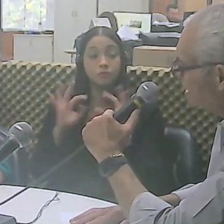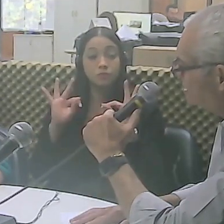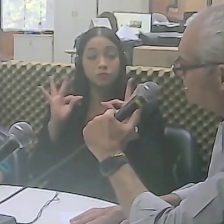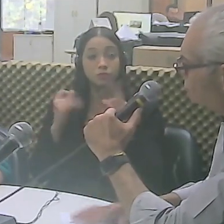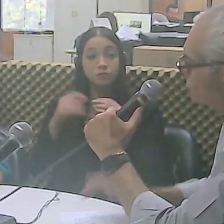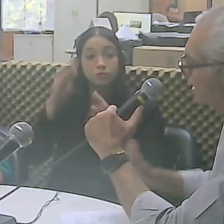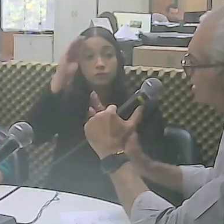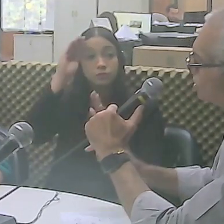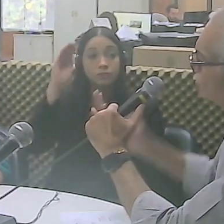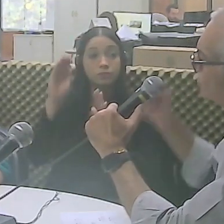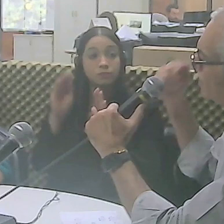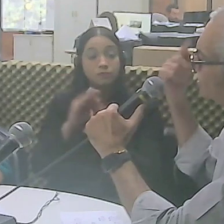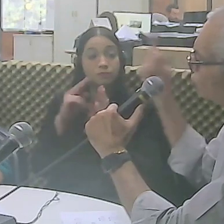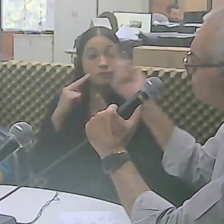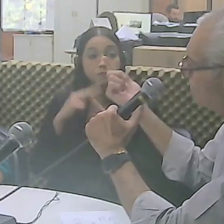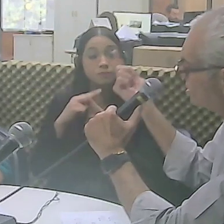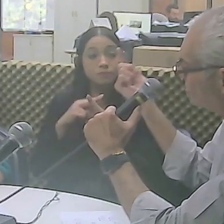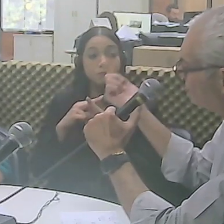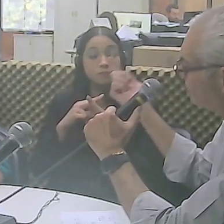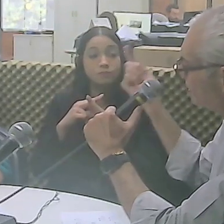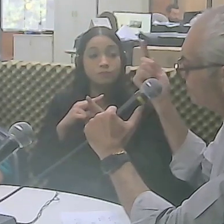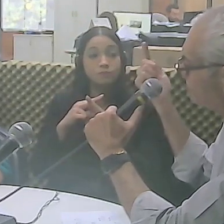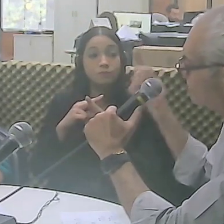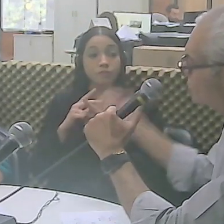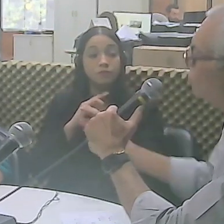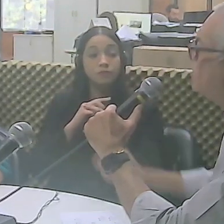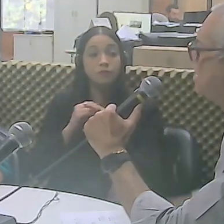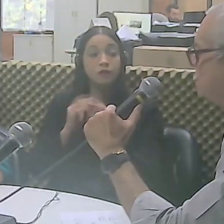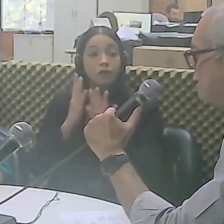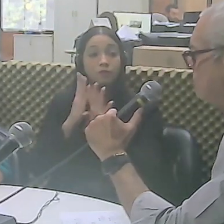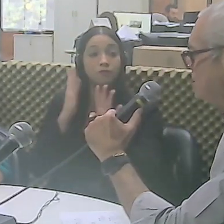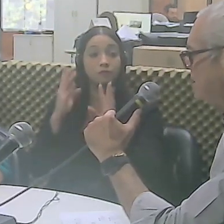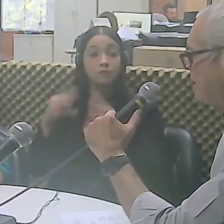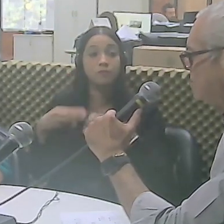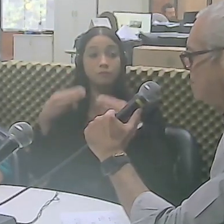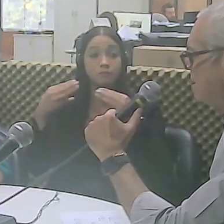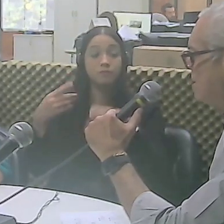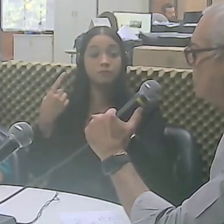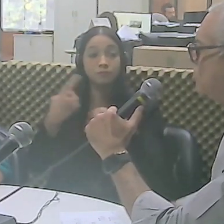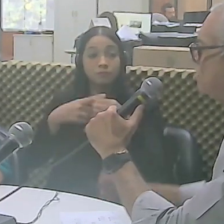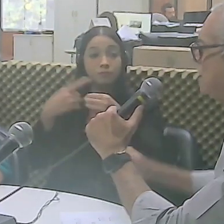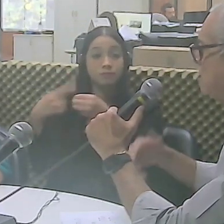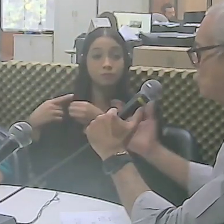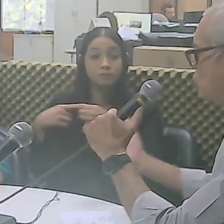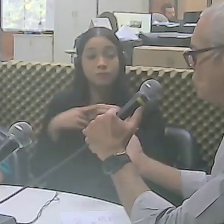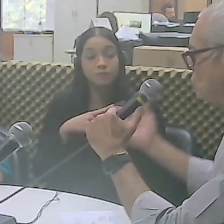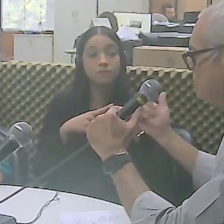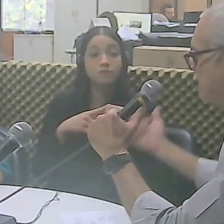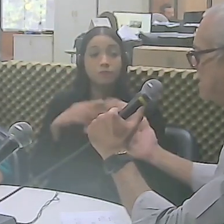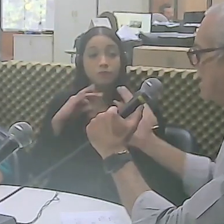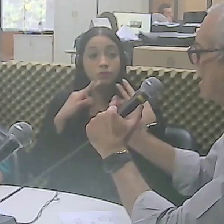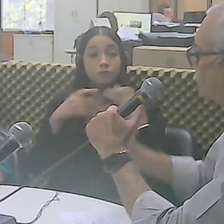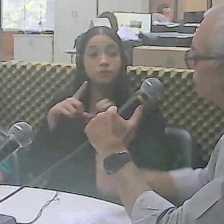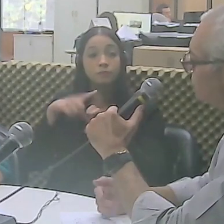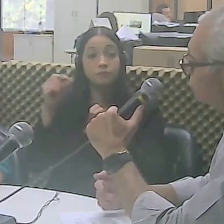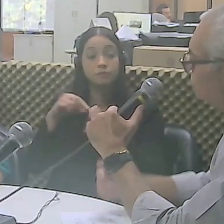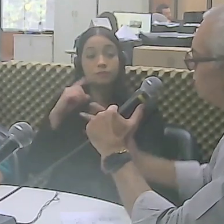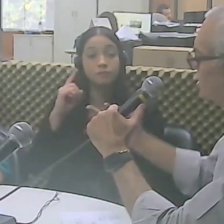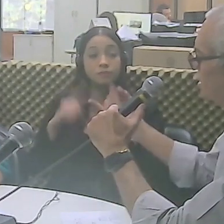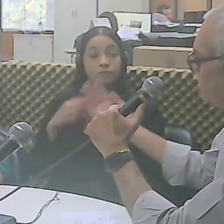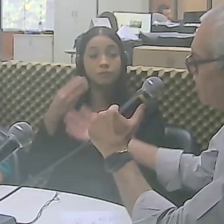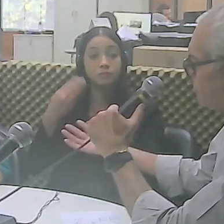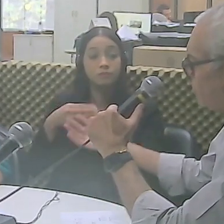esses requisitos, a Caixa Econômica submete a fila do Ministério das Cidades. E aí nós passamos todos, o empresário,